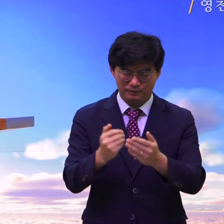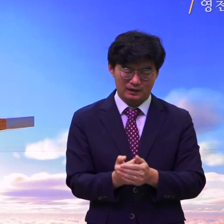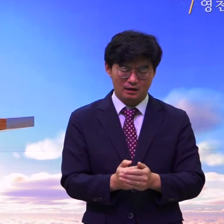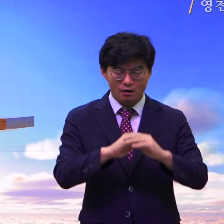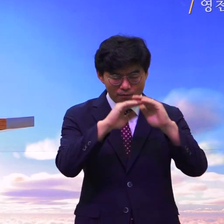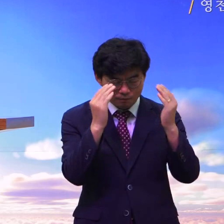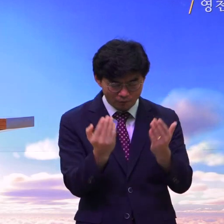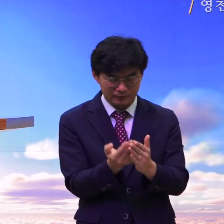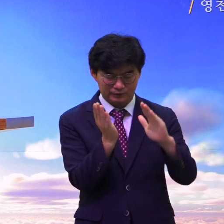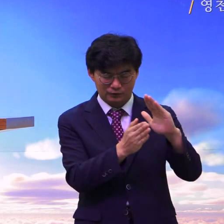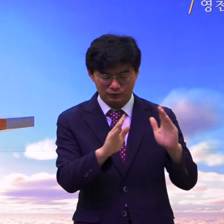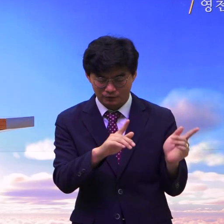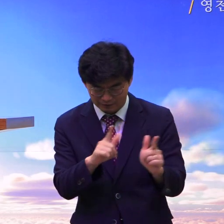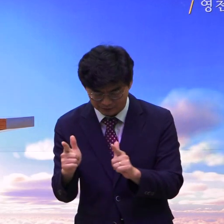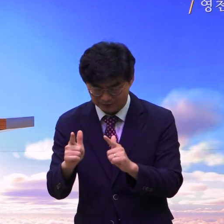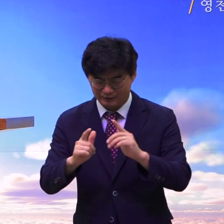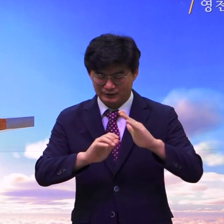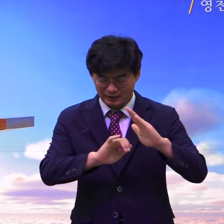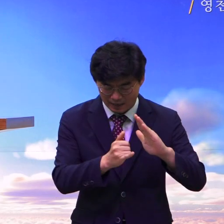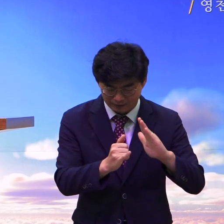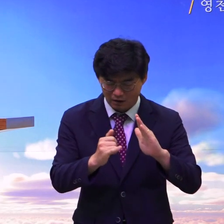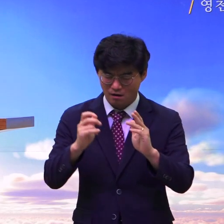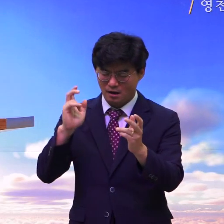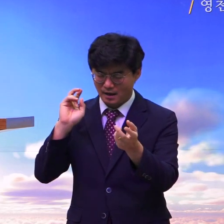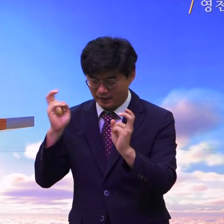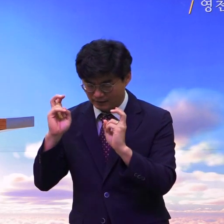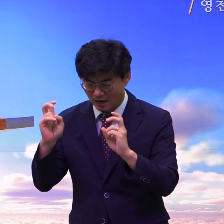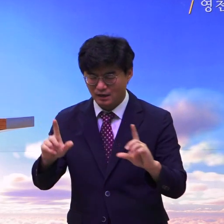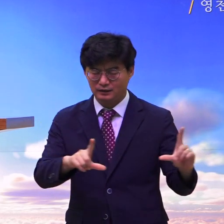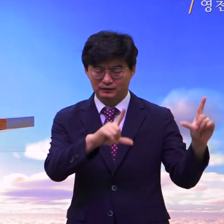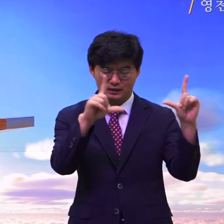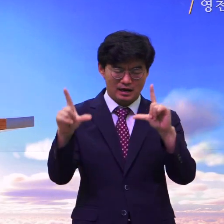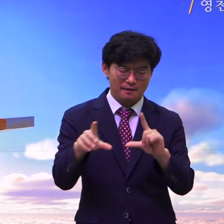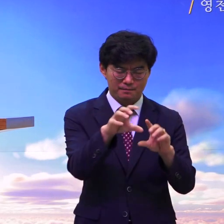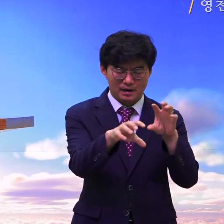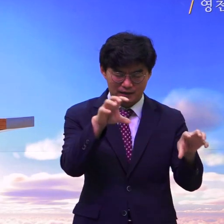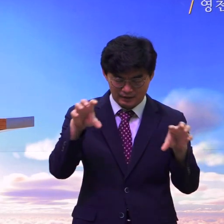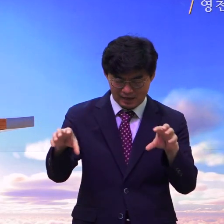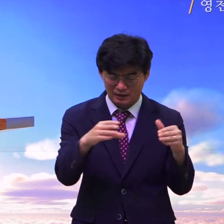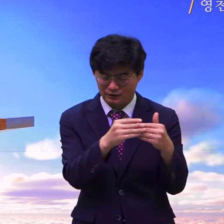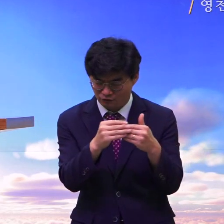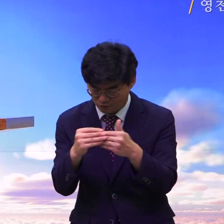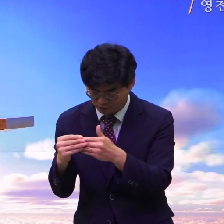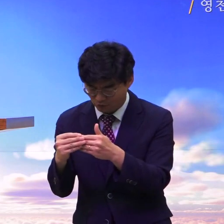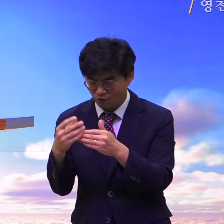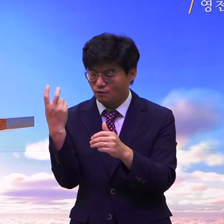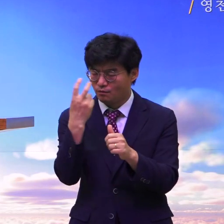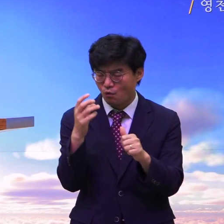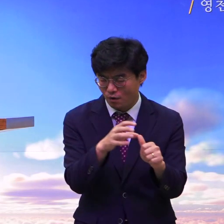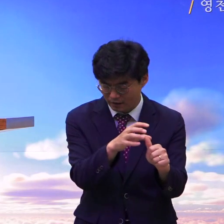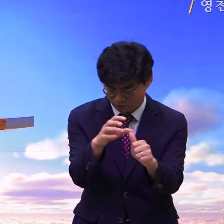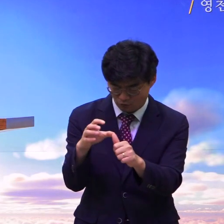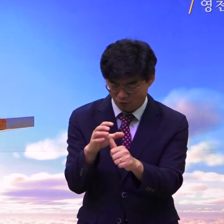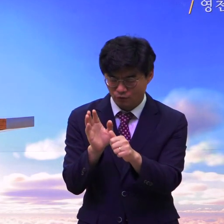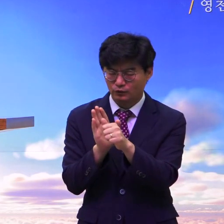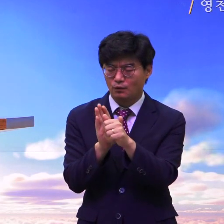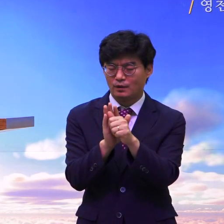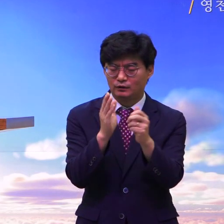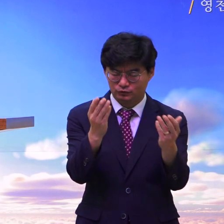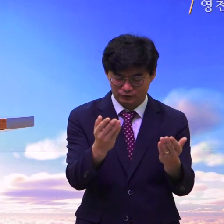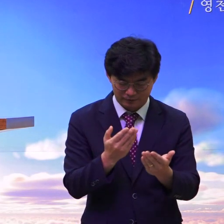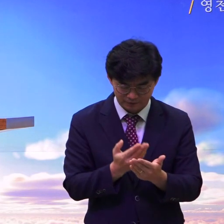성도님들 가정마다 직장마다 삶의 일터에 인도하시고 보호하시고